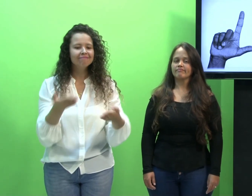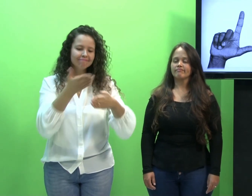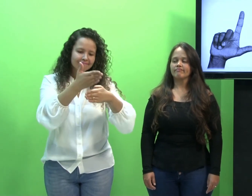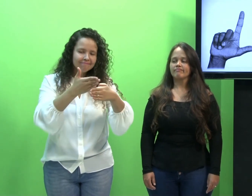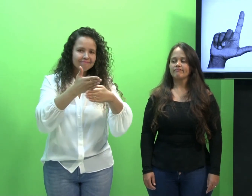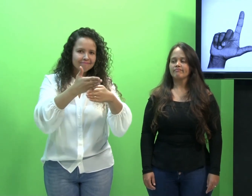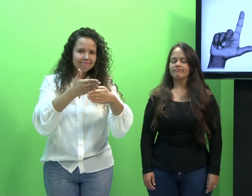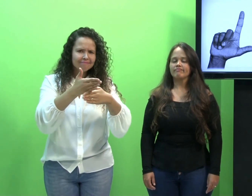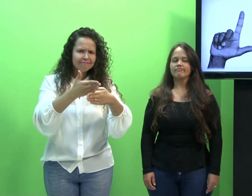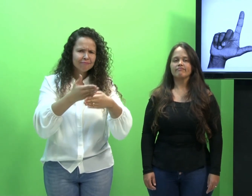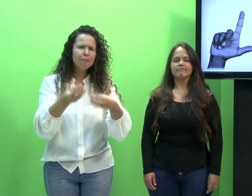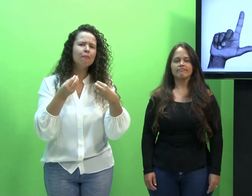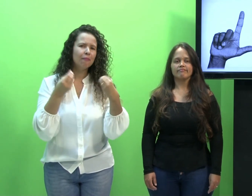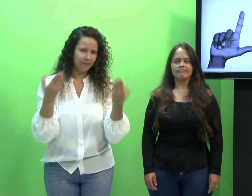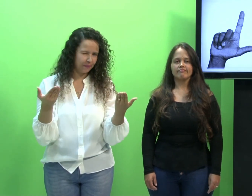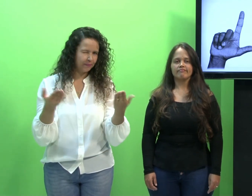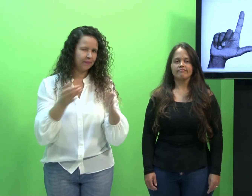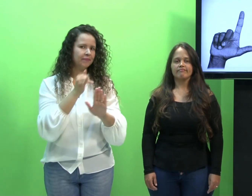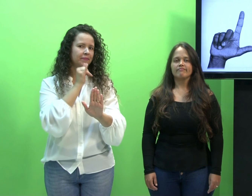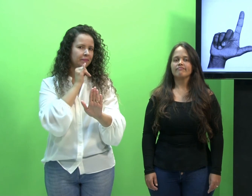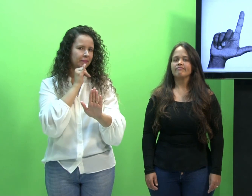ação de cortar. Exemplo: